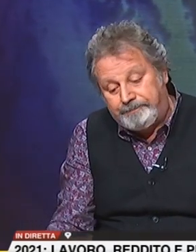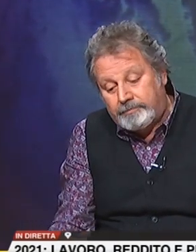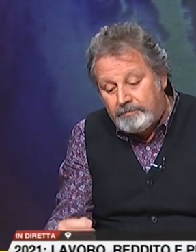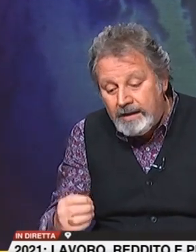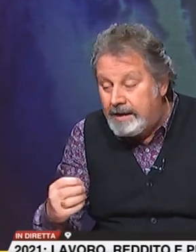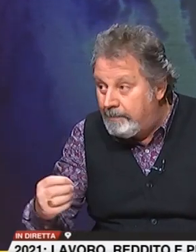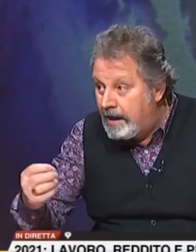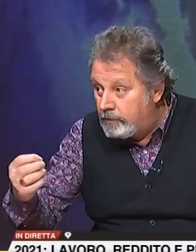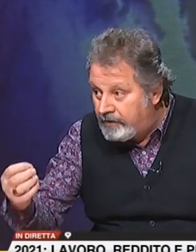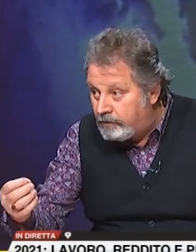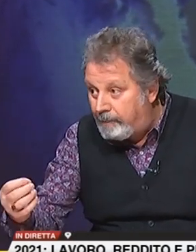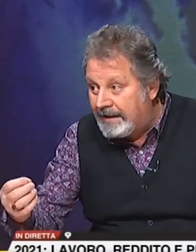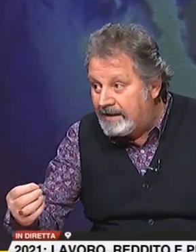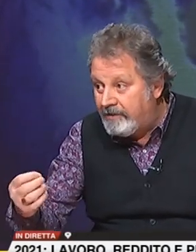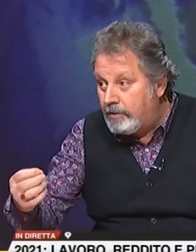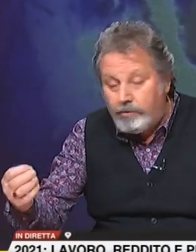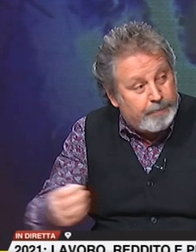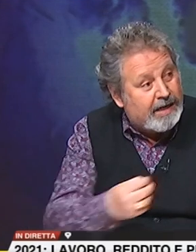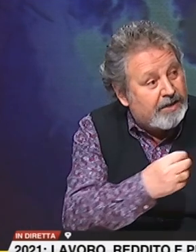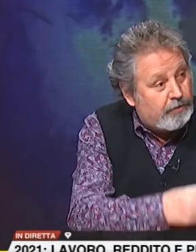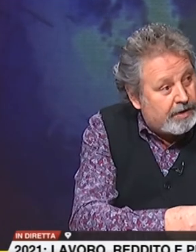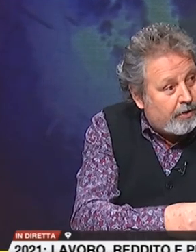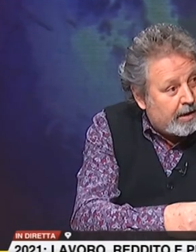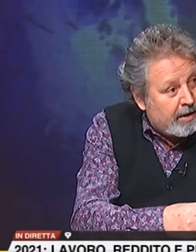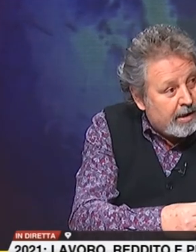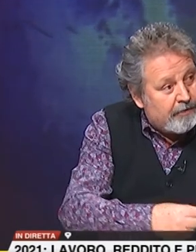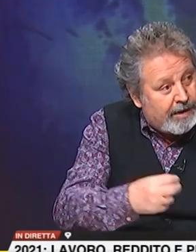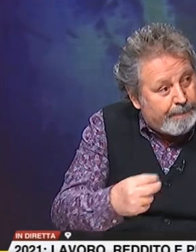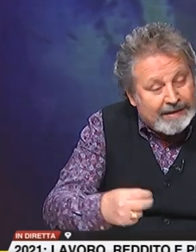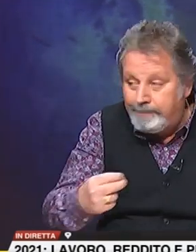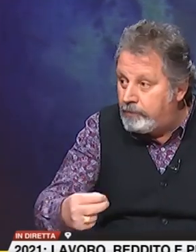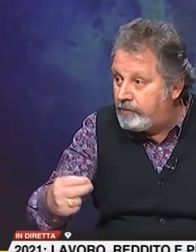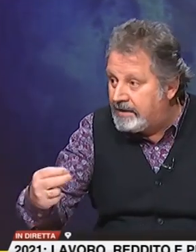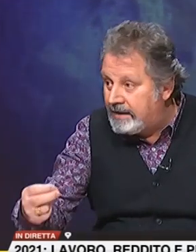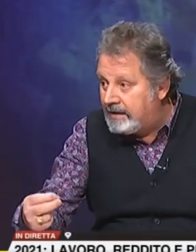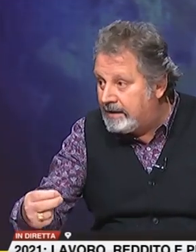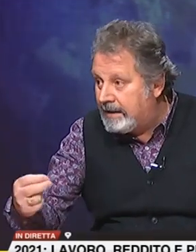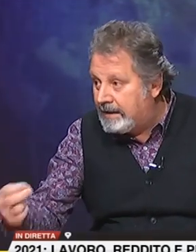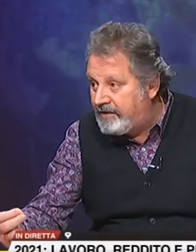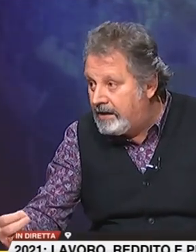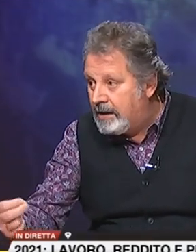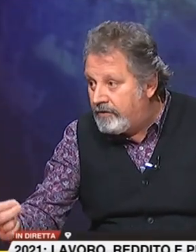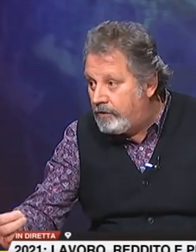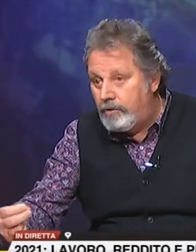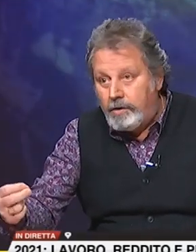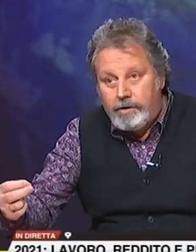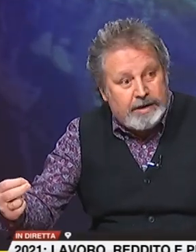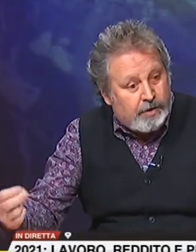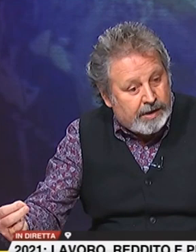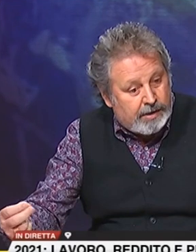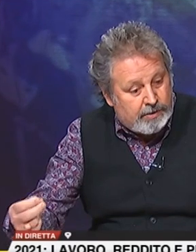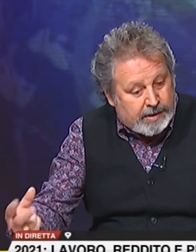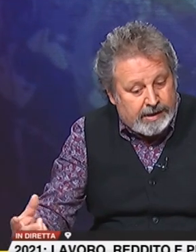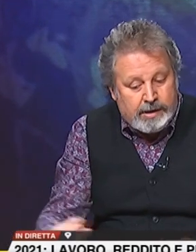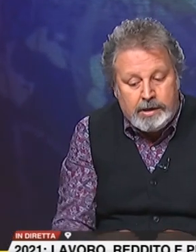persone che rimangono disoccupati, che avevano lavori precari, sono le donne. Cioè la parte più consistente della crisi sono le